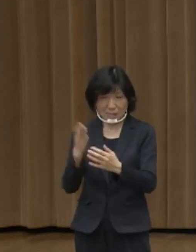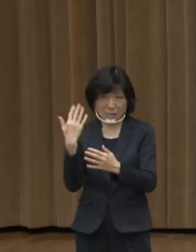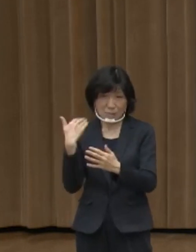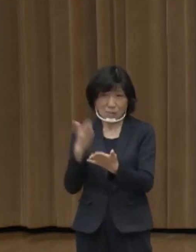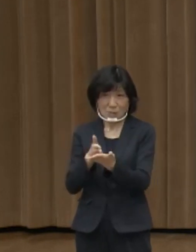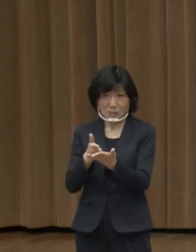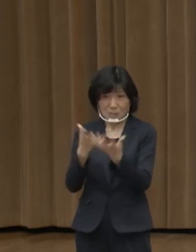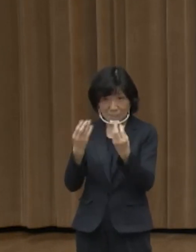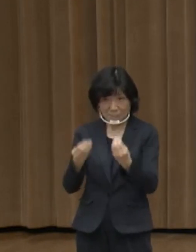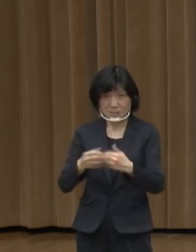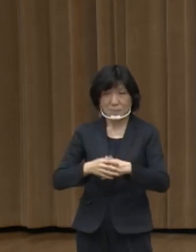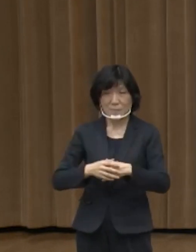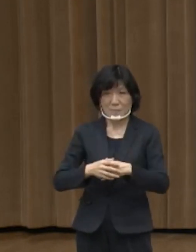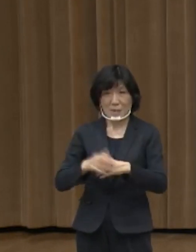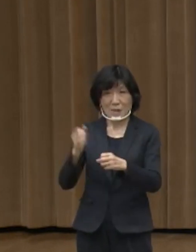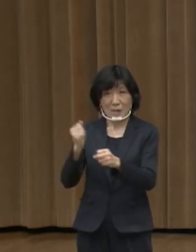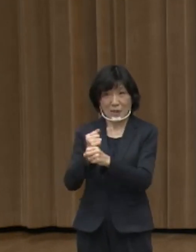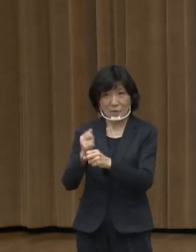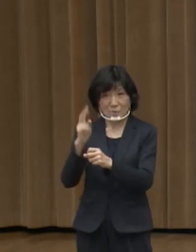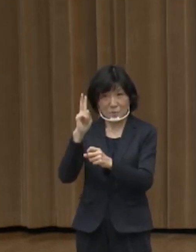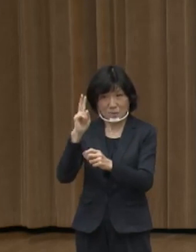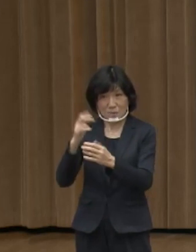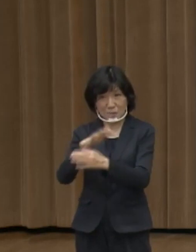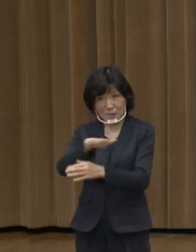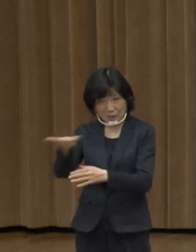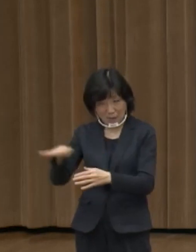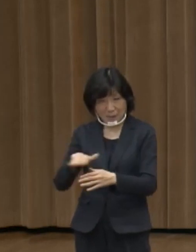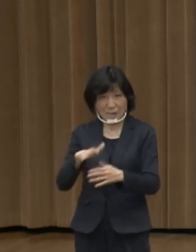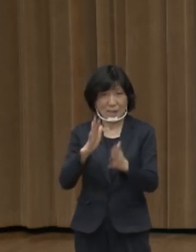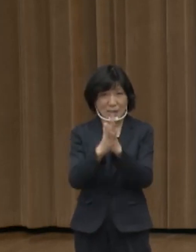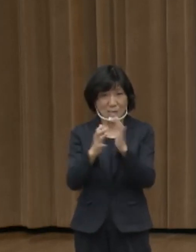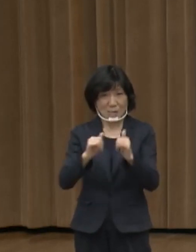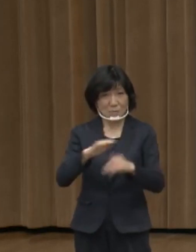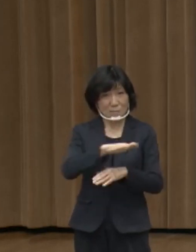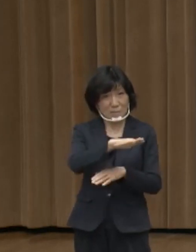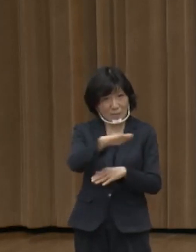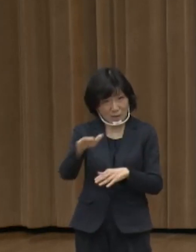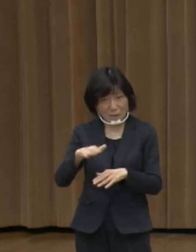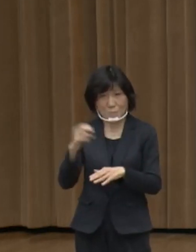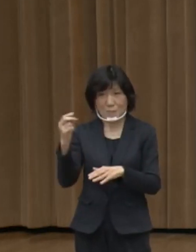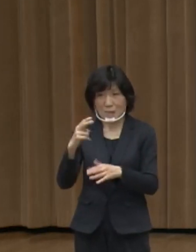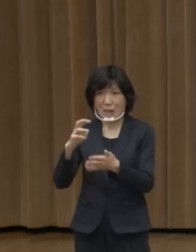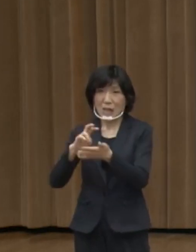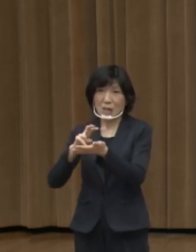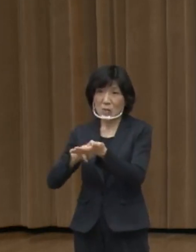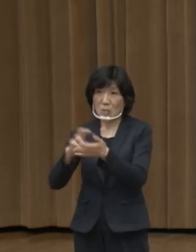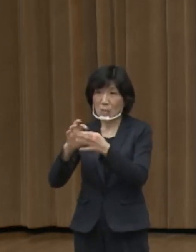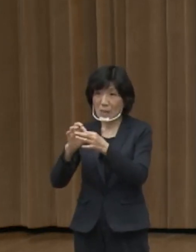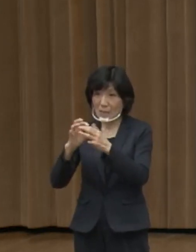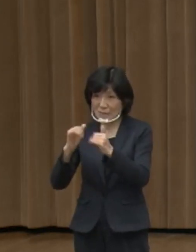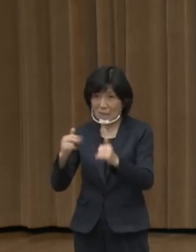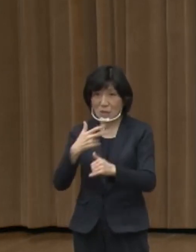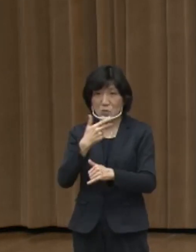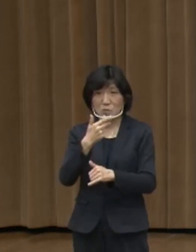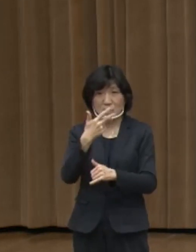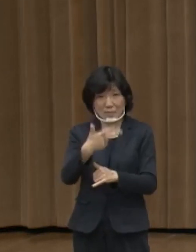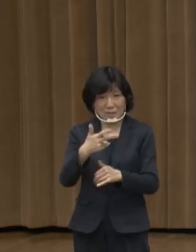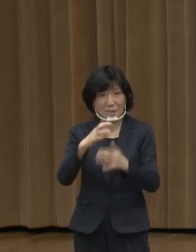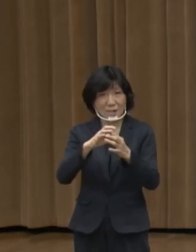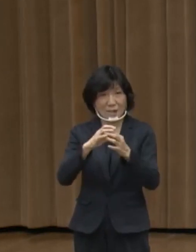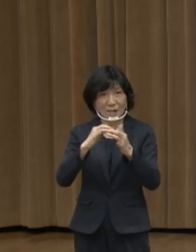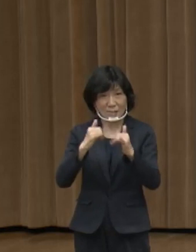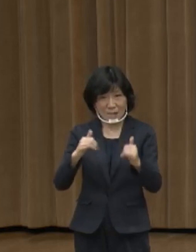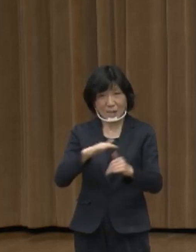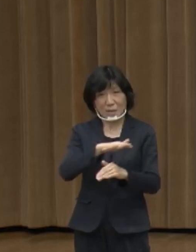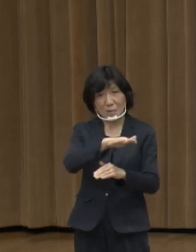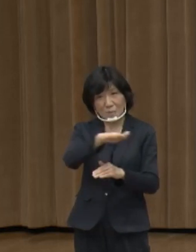り、事業者の皆さん、そして県民の皆さん、さらには医療関係者、福祉関係者の皆様に